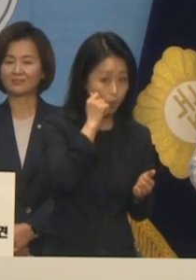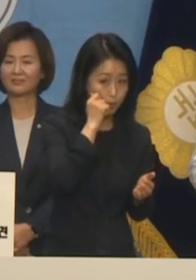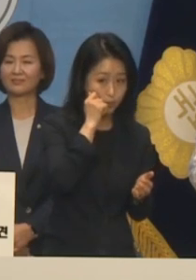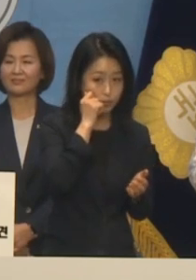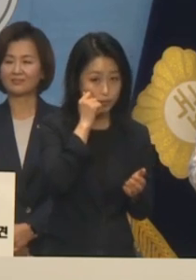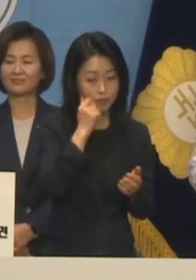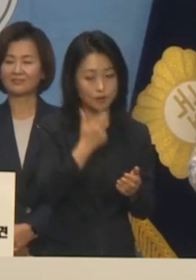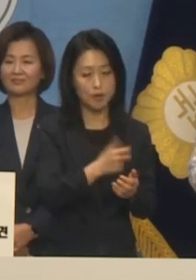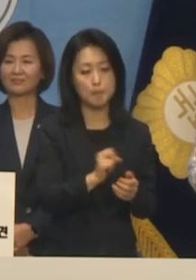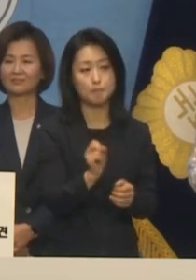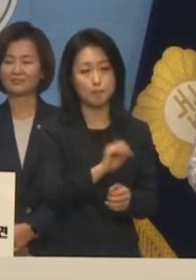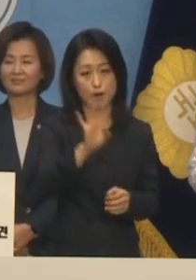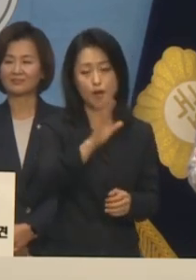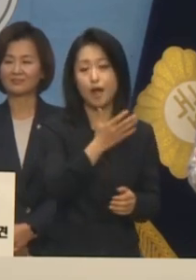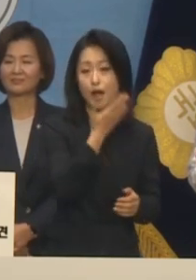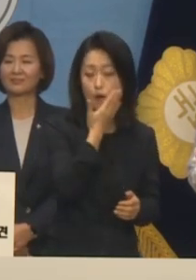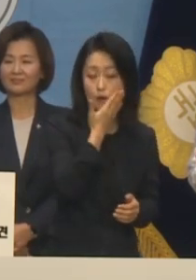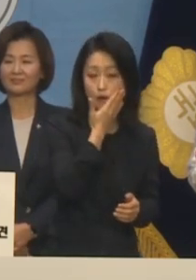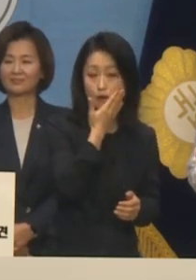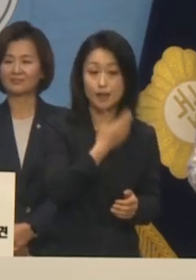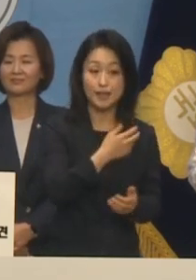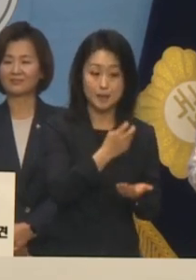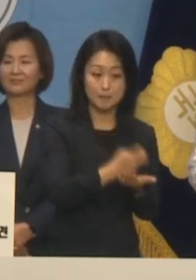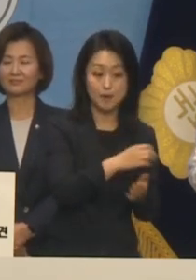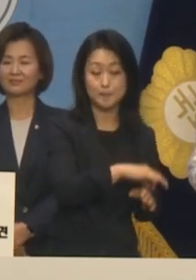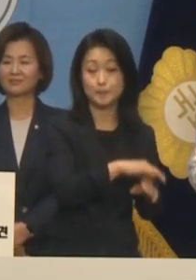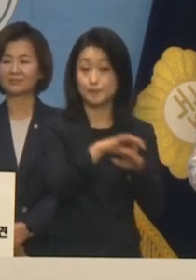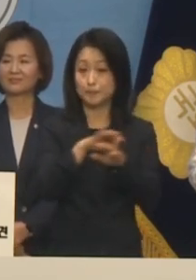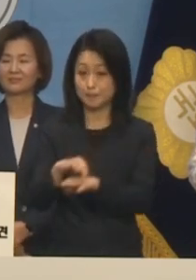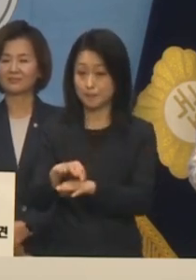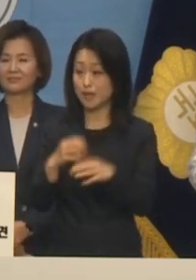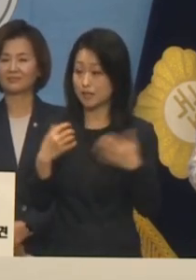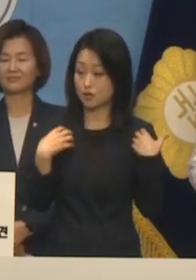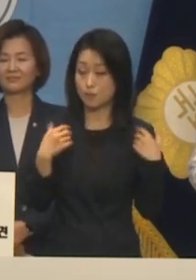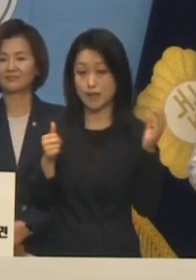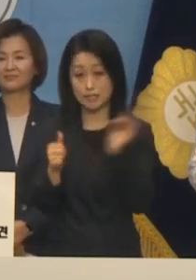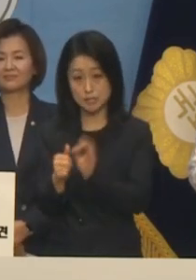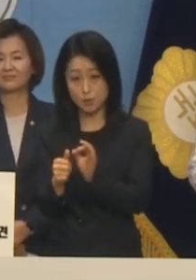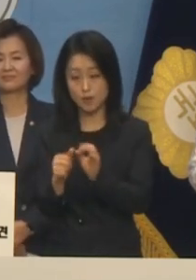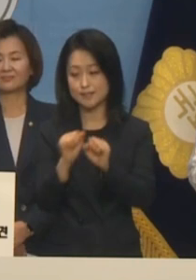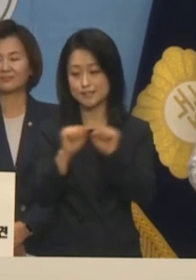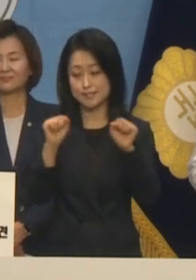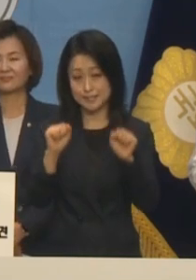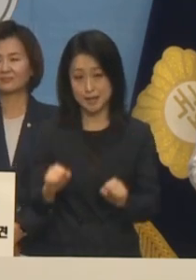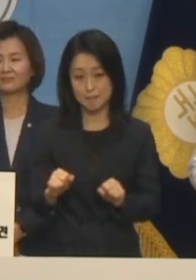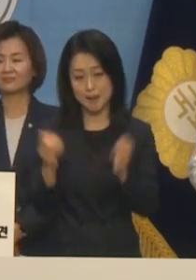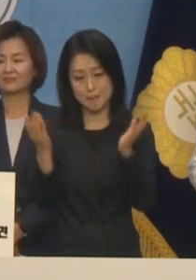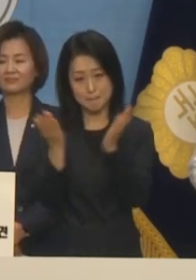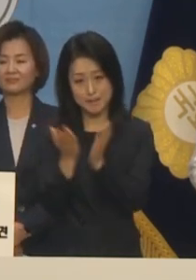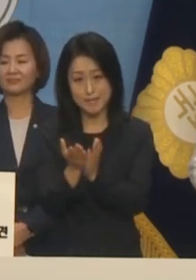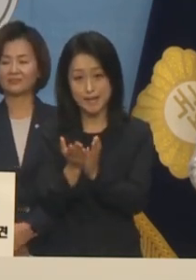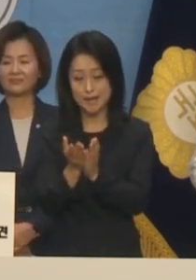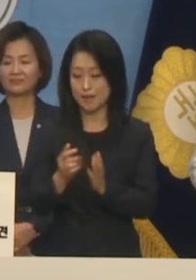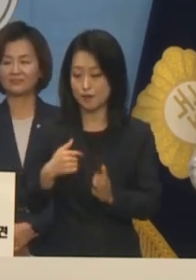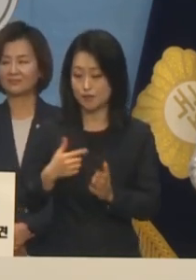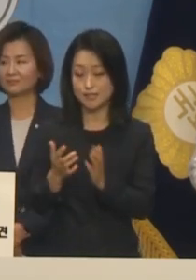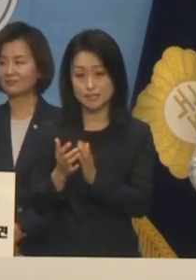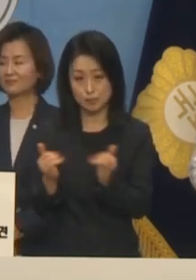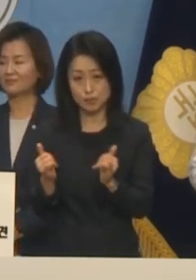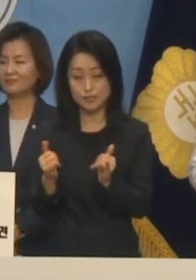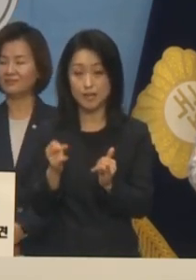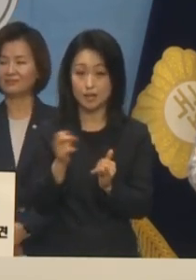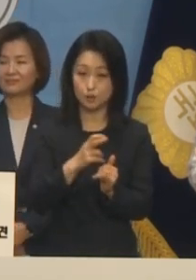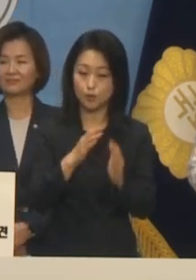넘어온 것들입니다. 이 법은 정부의 지원 정책이 좀 더 체계를 갖추고 이용자들에게도